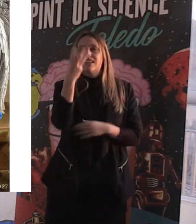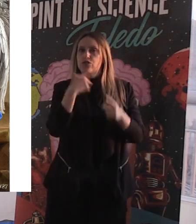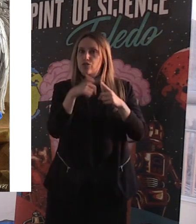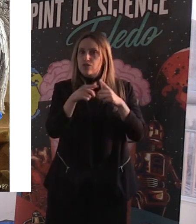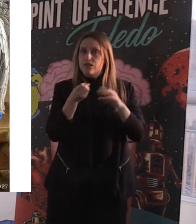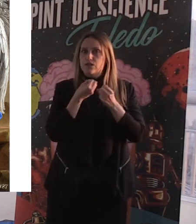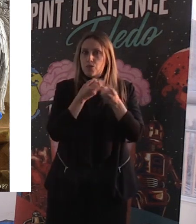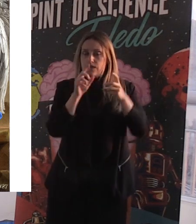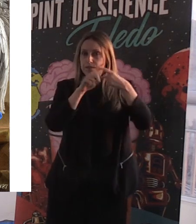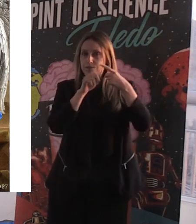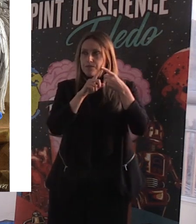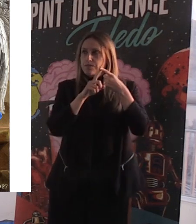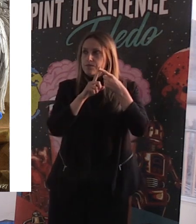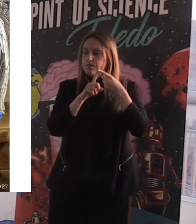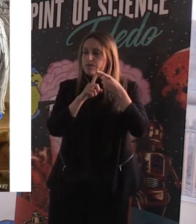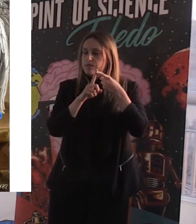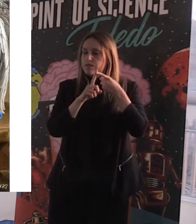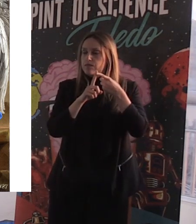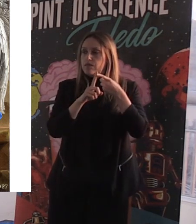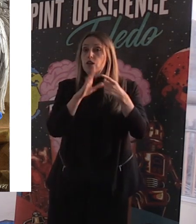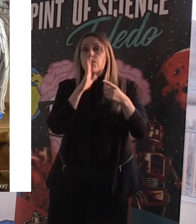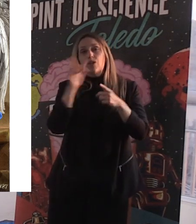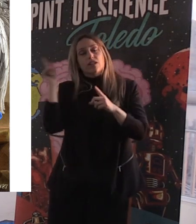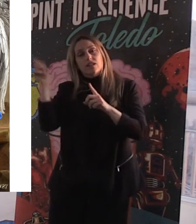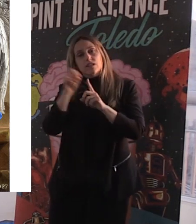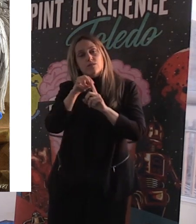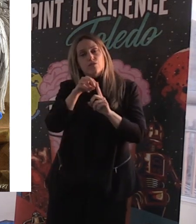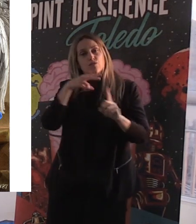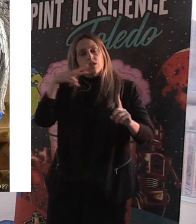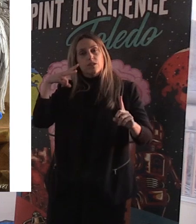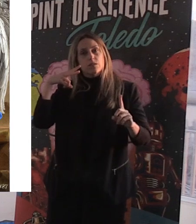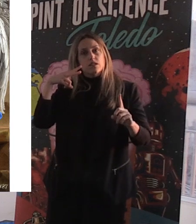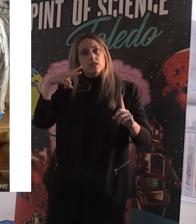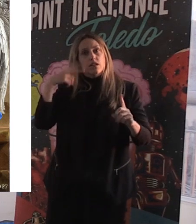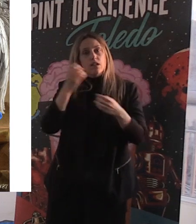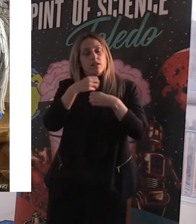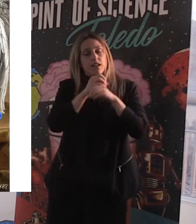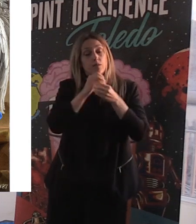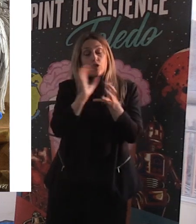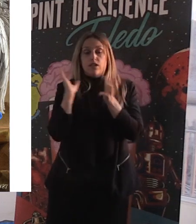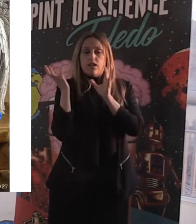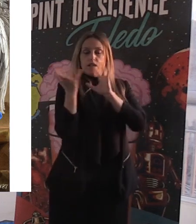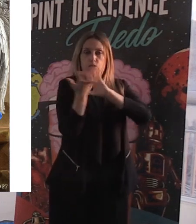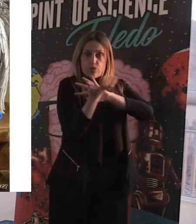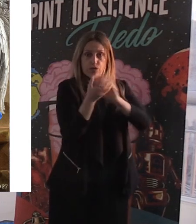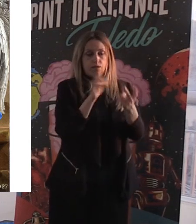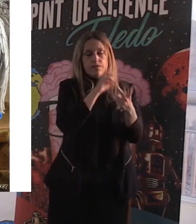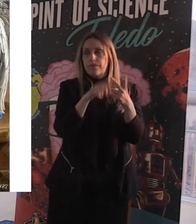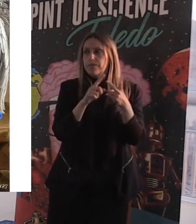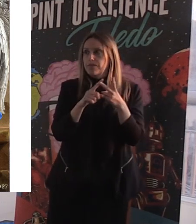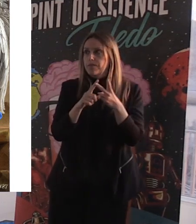primera es, ¿por qué desde el punto de vista de la biología, de la evolución? La segunda es,